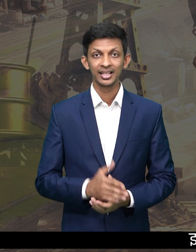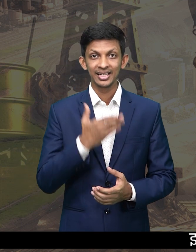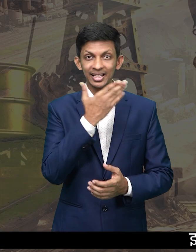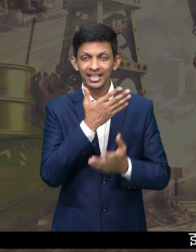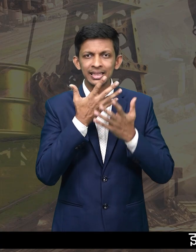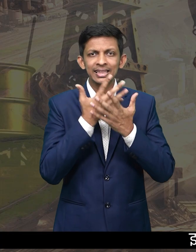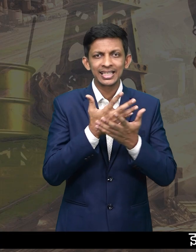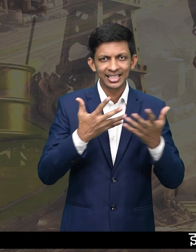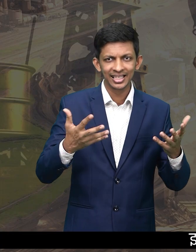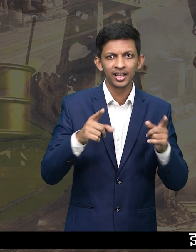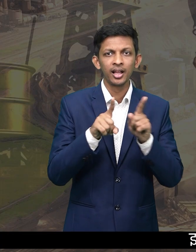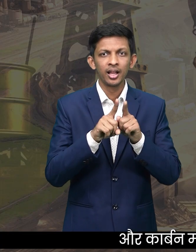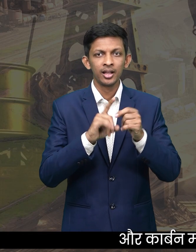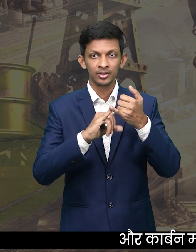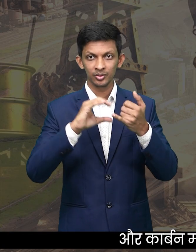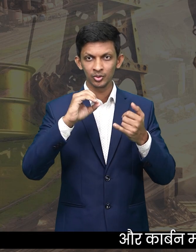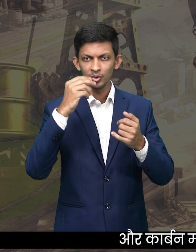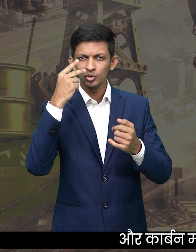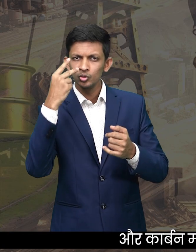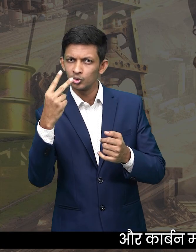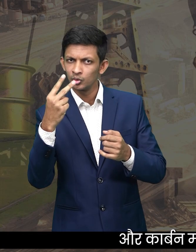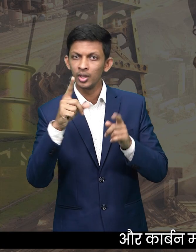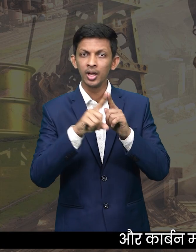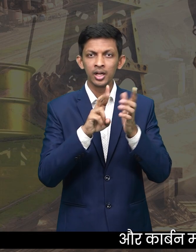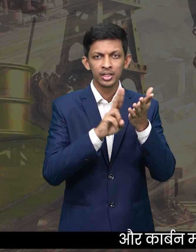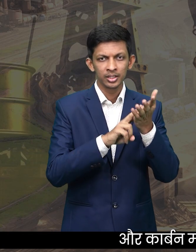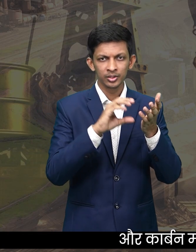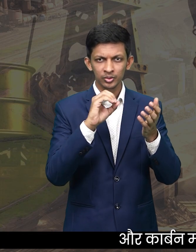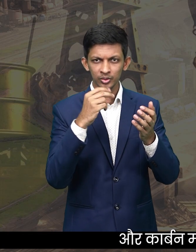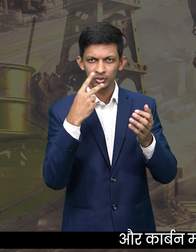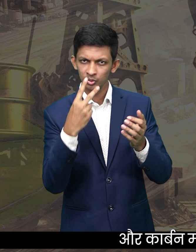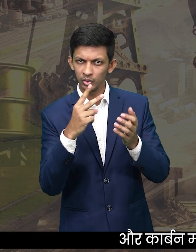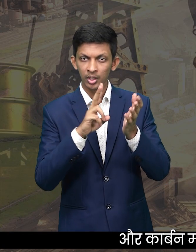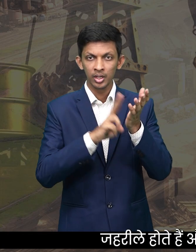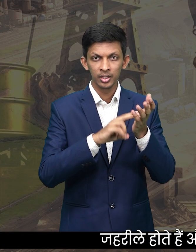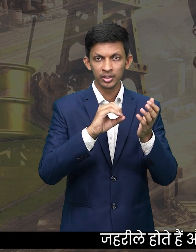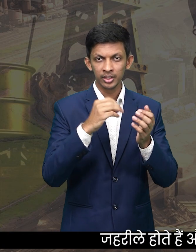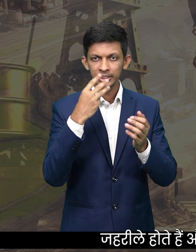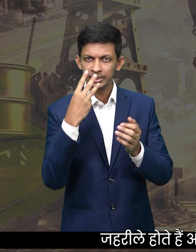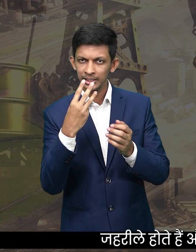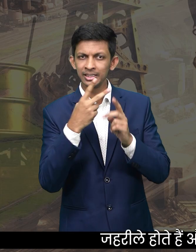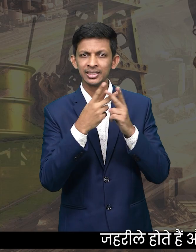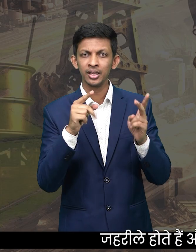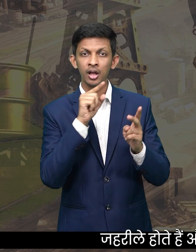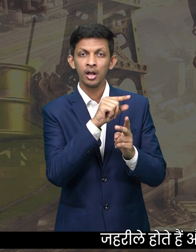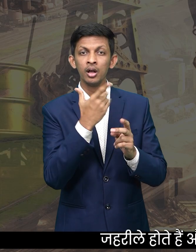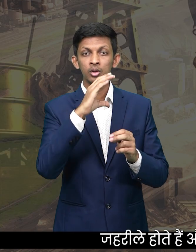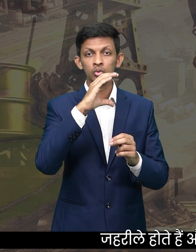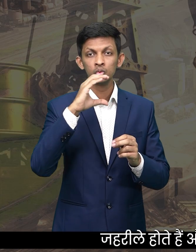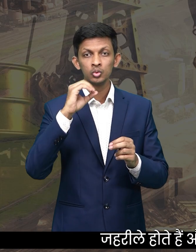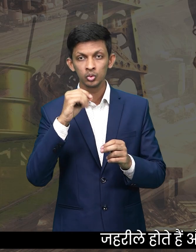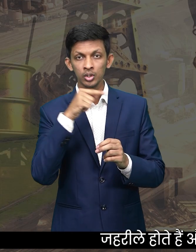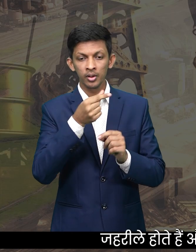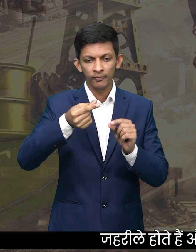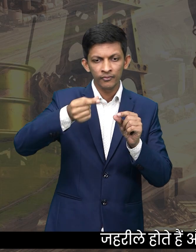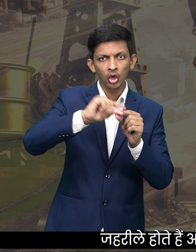इन उत्पादों में सल्फर, नाइट्रोजन और कार्बन मोनोऑक्साइड के ऑक्साइड उच्च सांद्रता पर जहरीले होते हैं और कार्बन डाइऑक्साइड